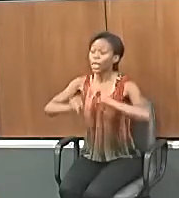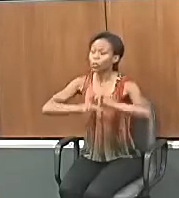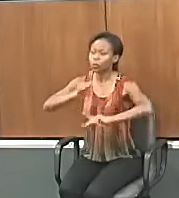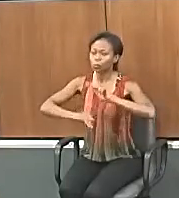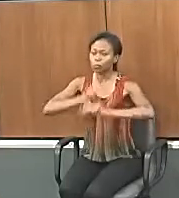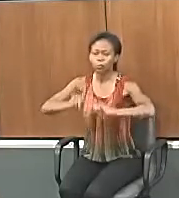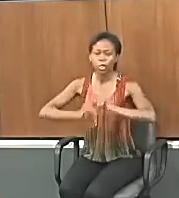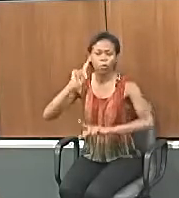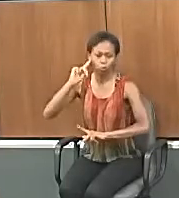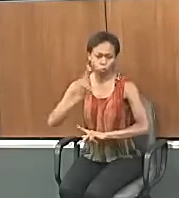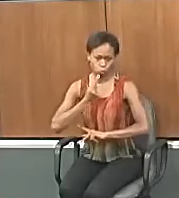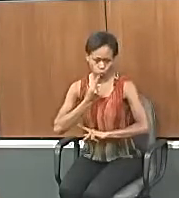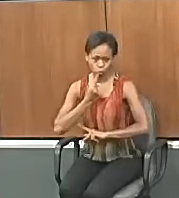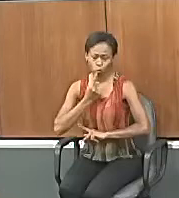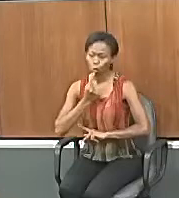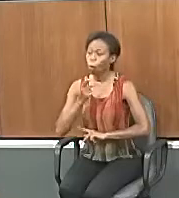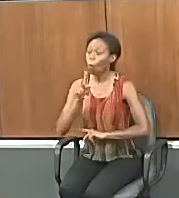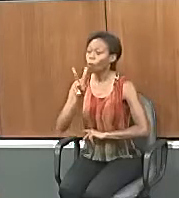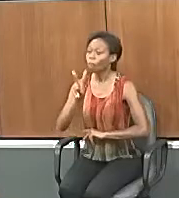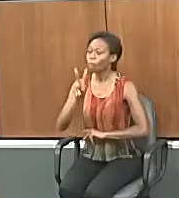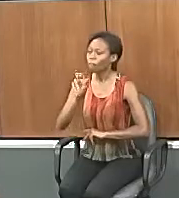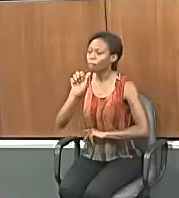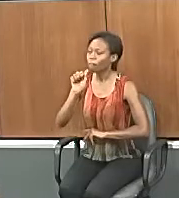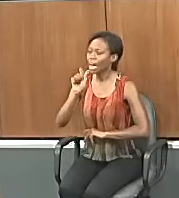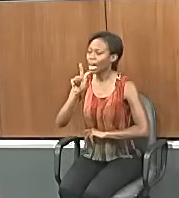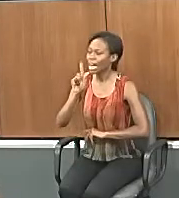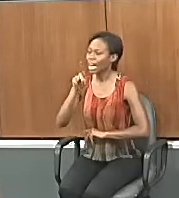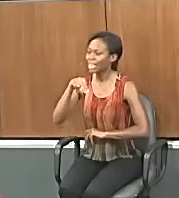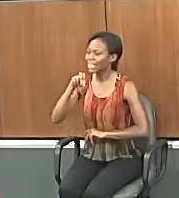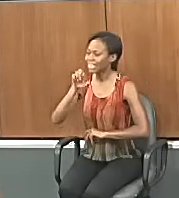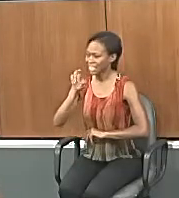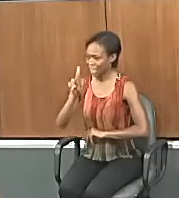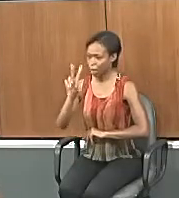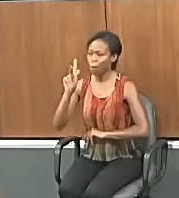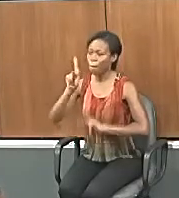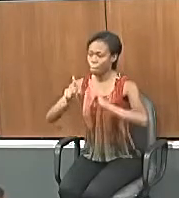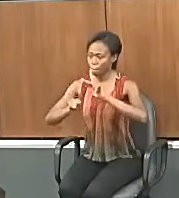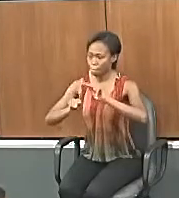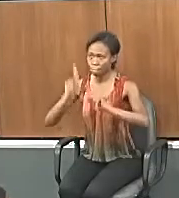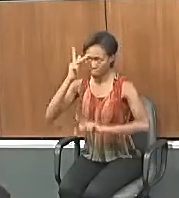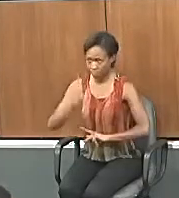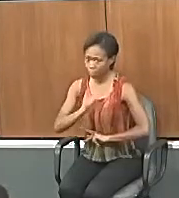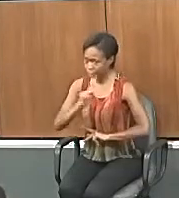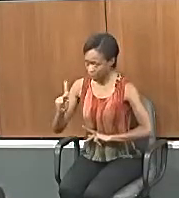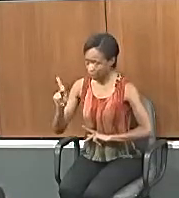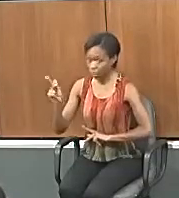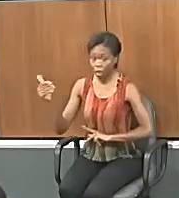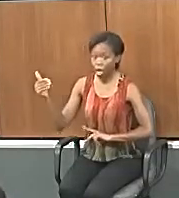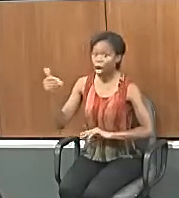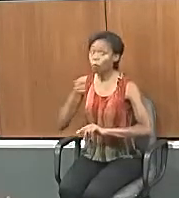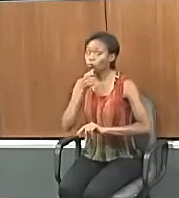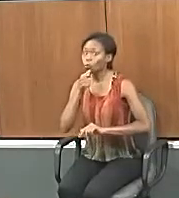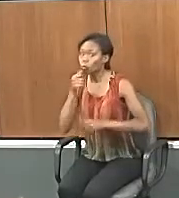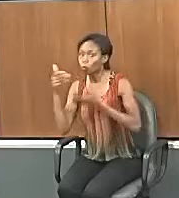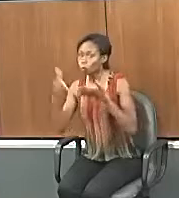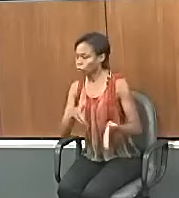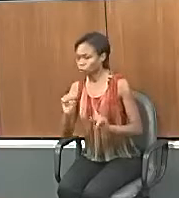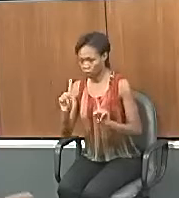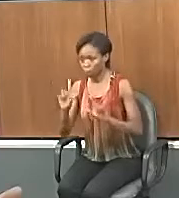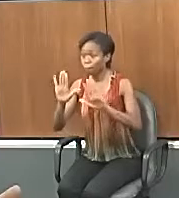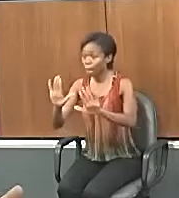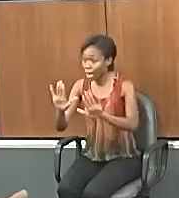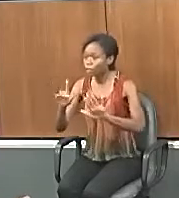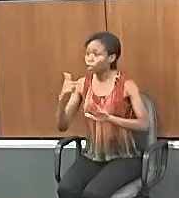a pastoral dos surdos da minha região do sul de minas mas deixando à disposição nosso trabalho a nossa comissão